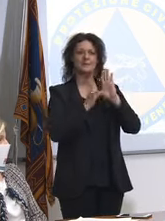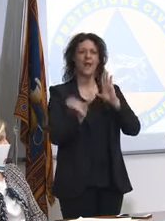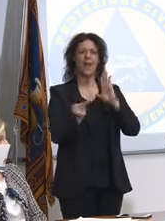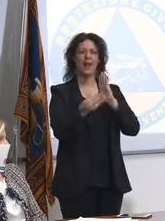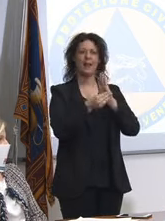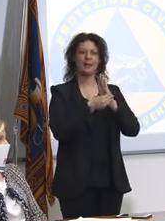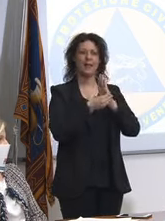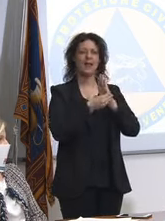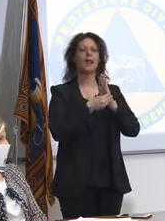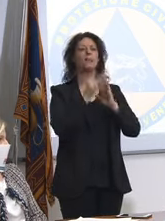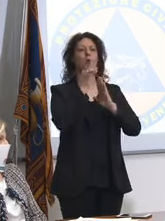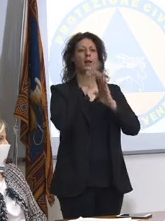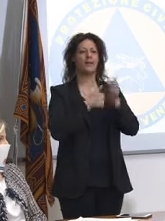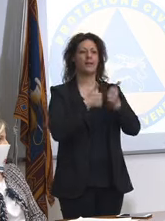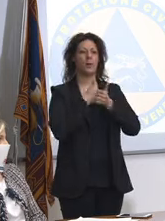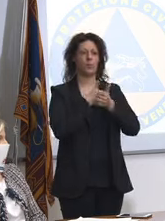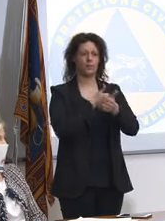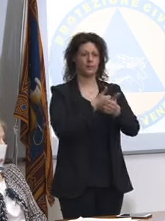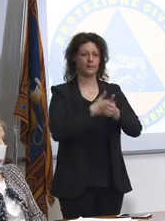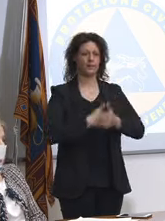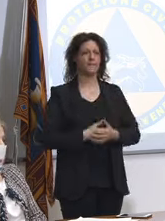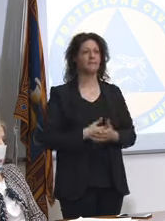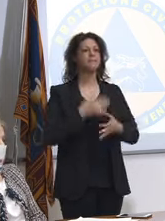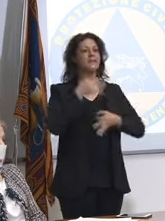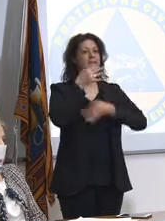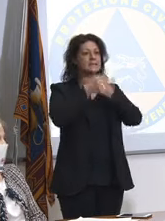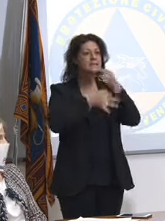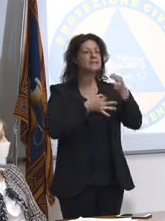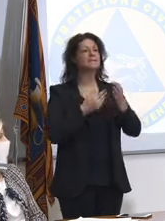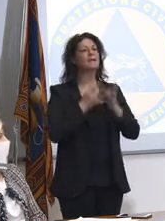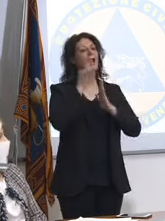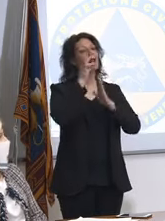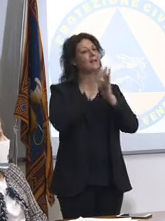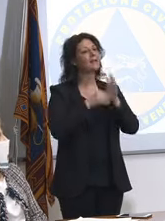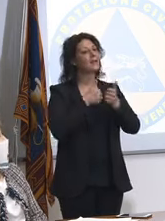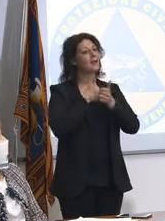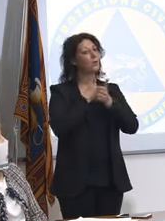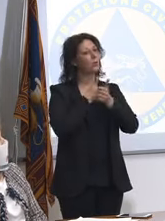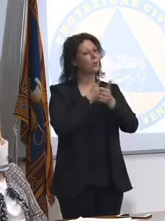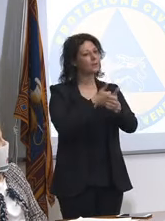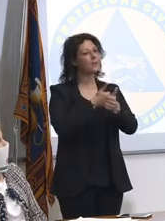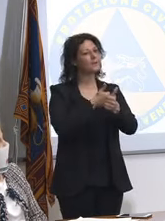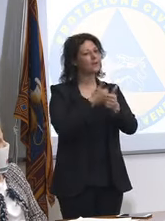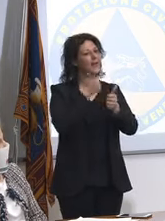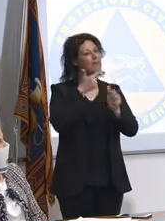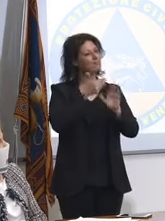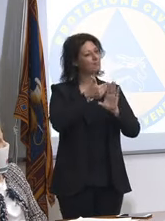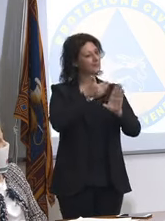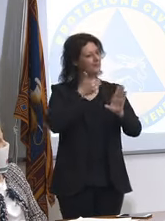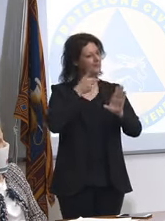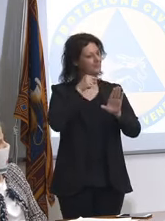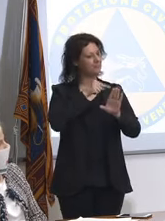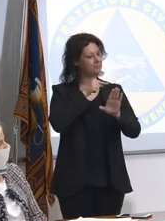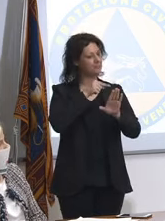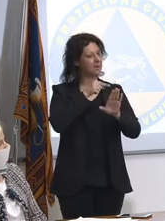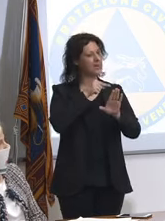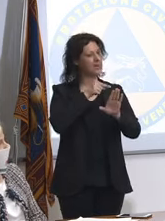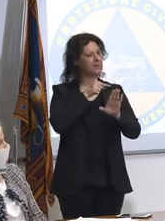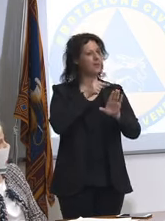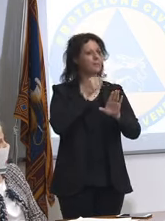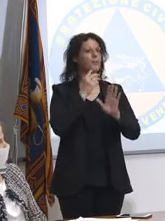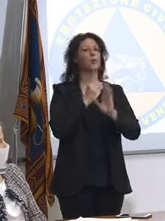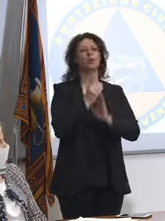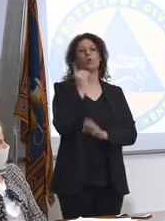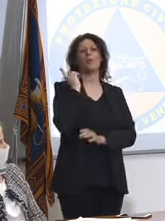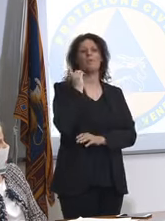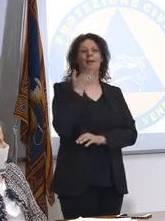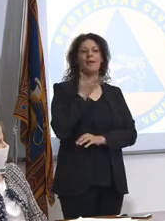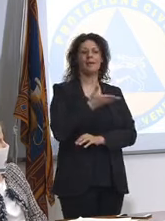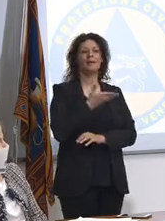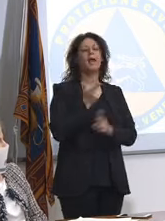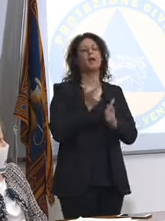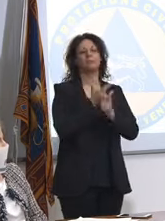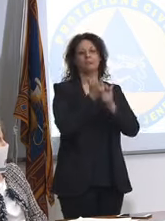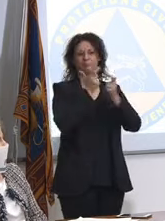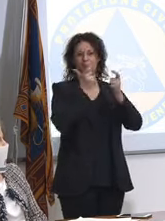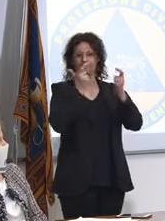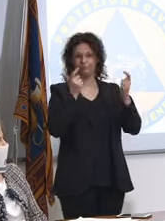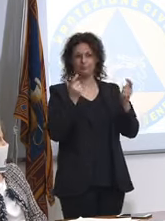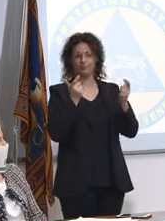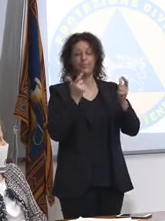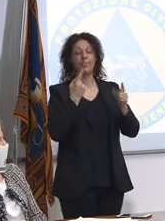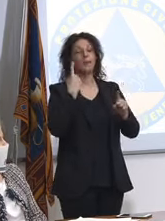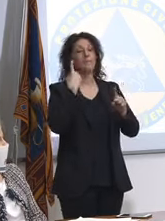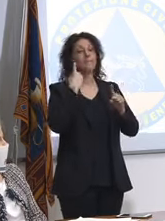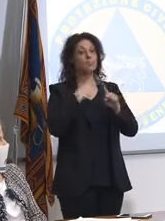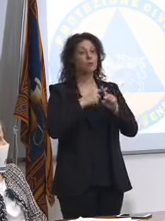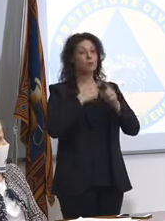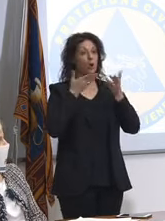sono migliorate e incrementate le linee guida dell'allegato iniziale, quello di domenica scorsa. In più